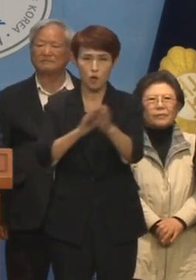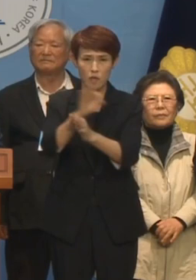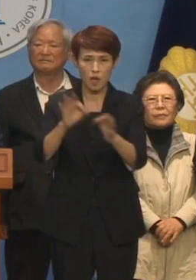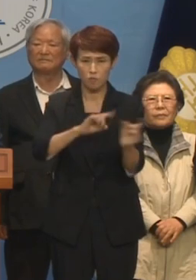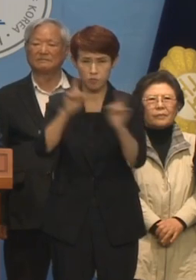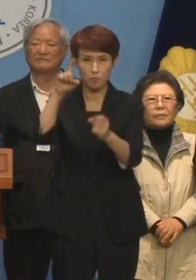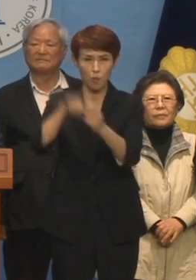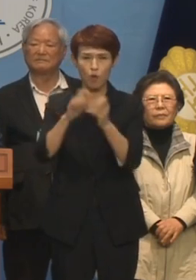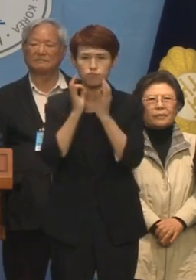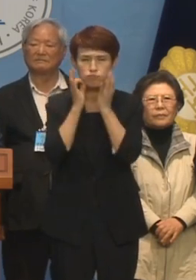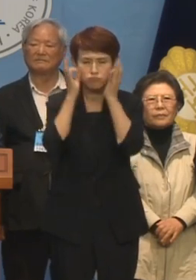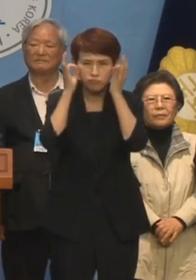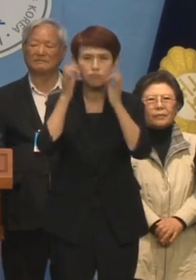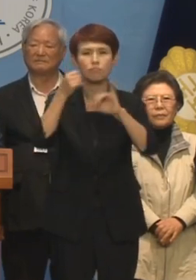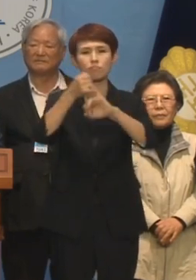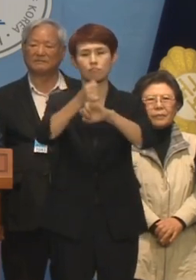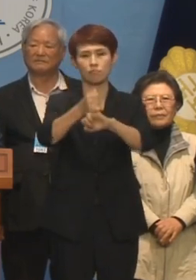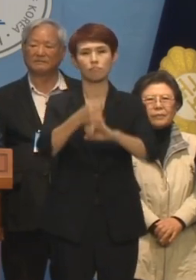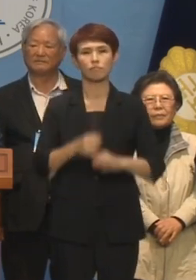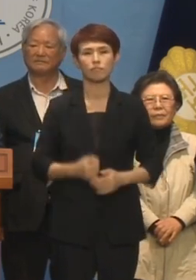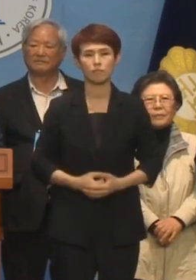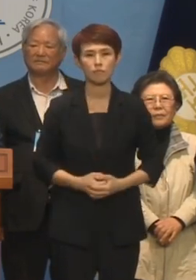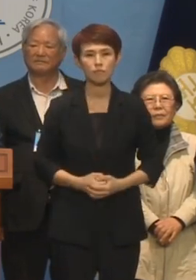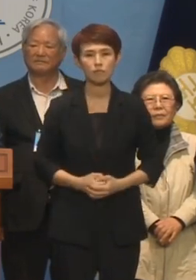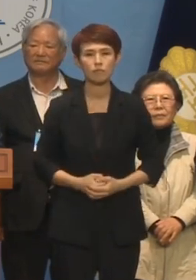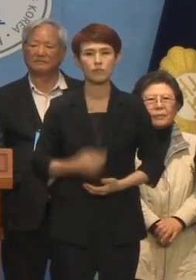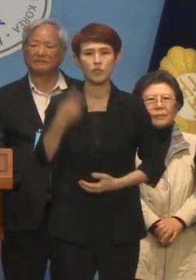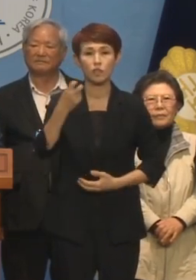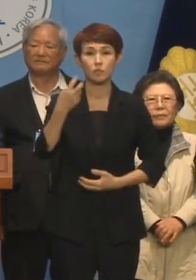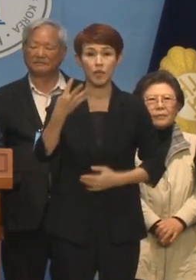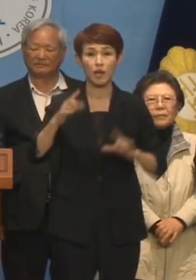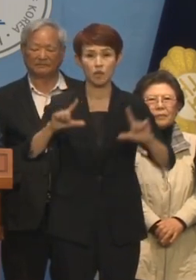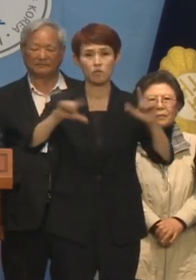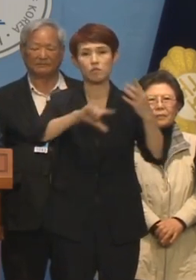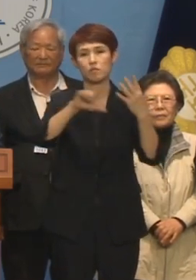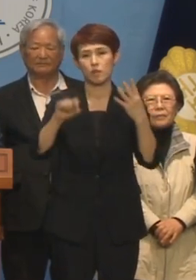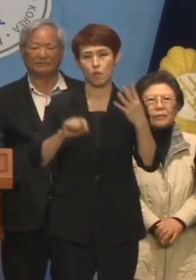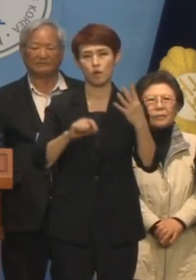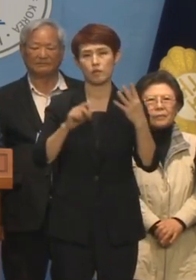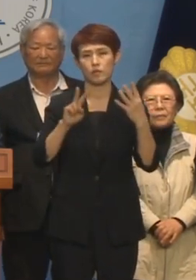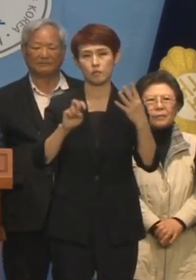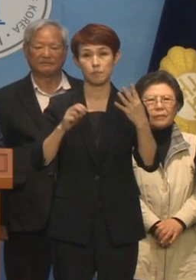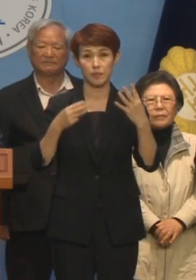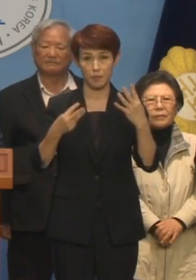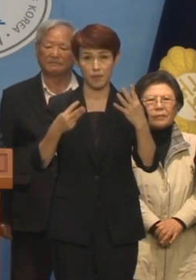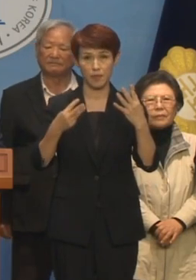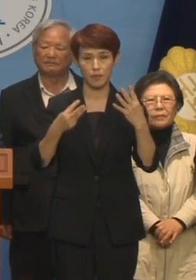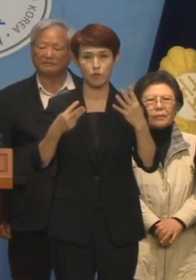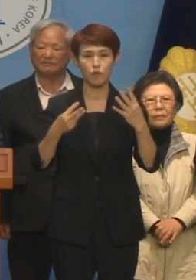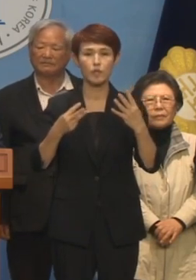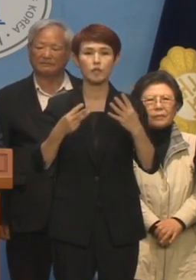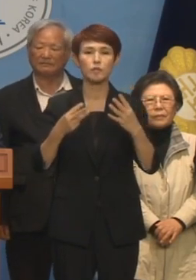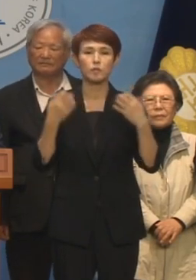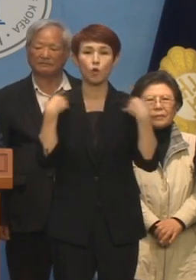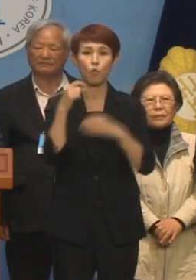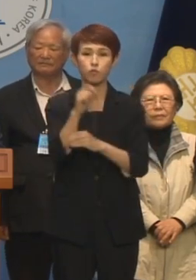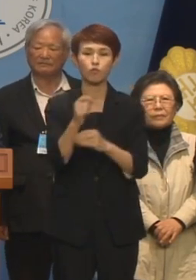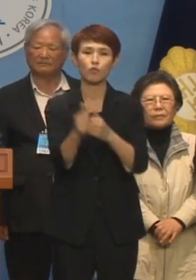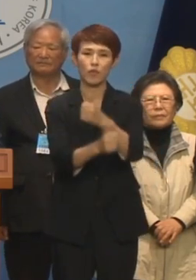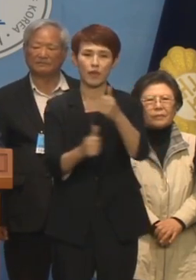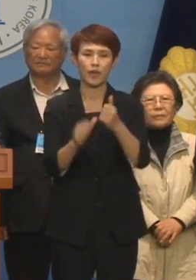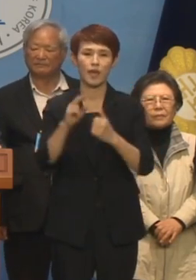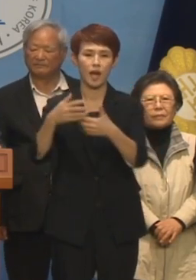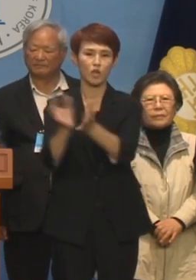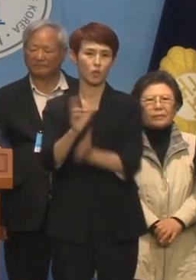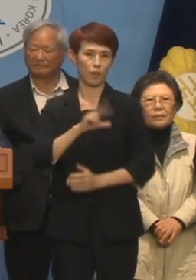다할 것을 국민들께 약속드립니다. 2024년 4월 23일 국회 정무위원회 소속 야당